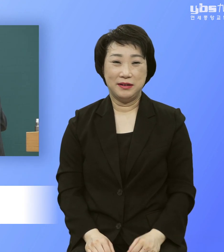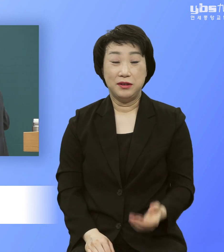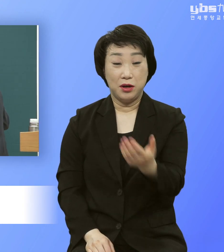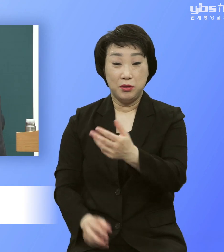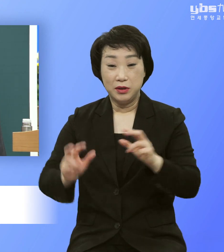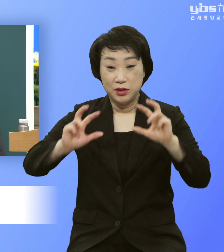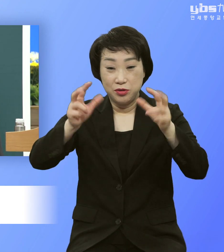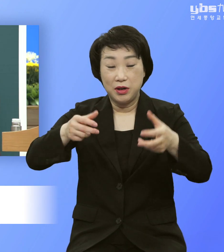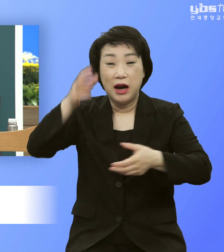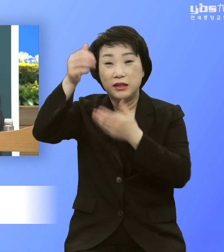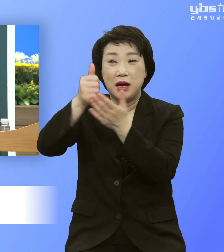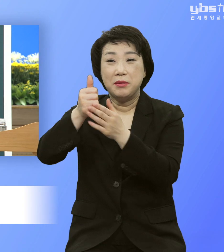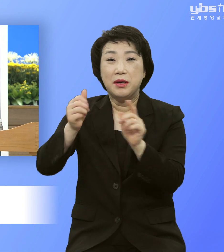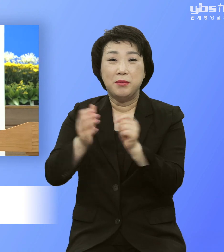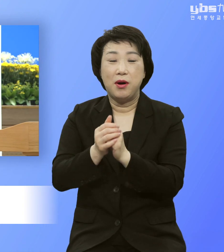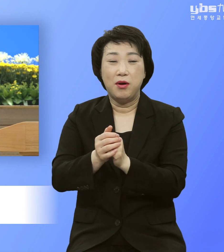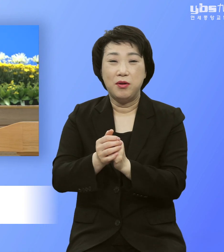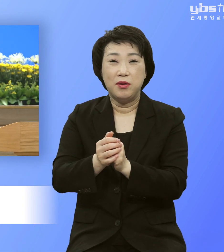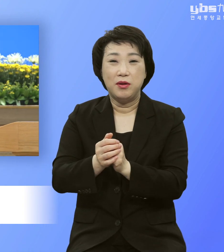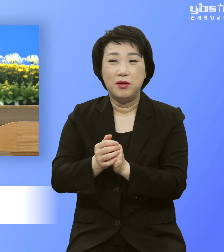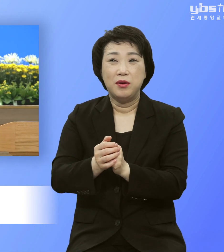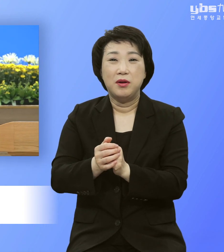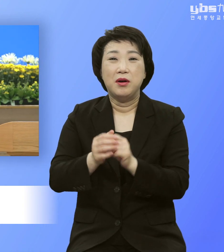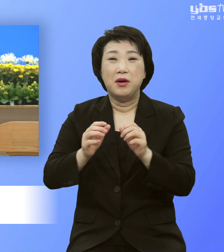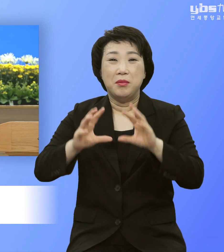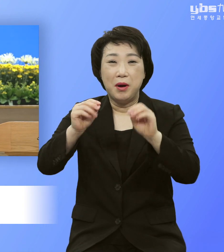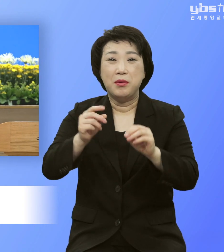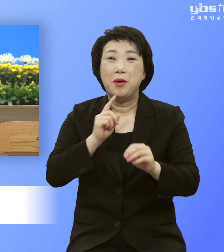근데 지구가 하나님께 수습하니까 계속 돌아가잖아요. 이게 뭐냐? 순종이야.